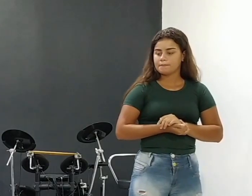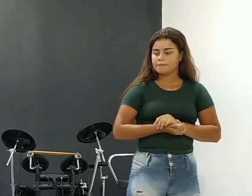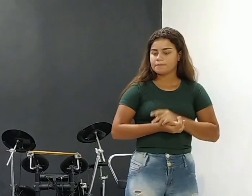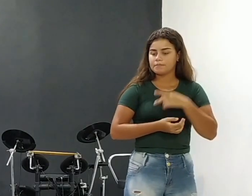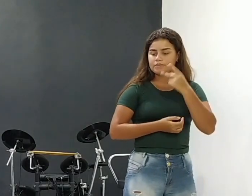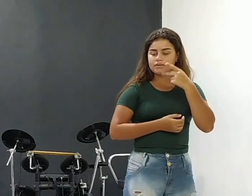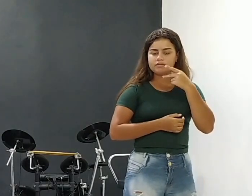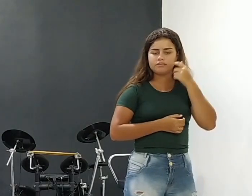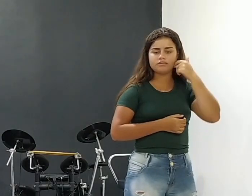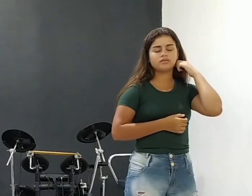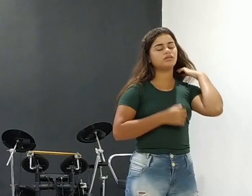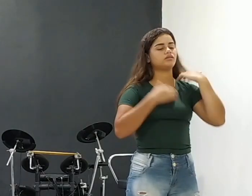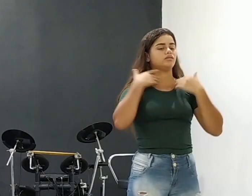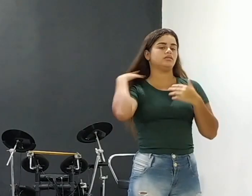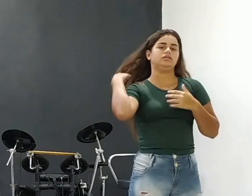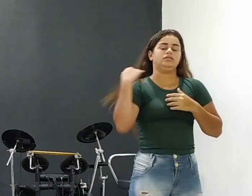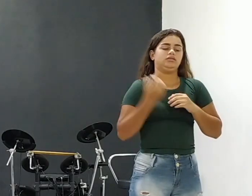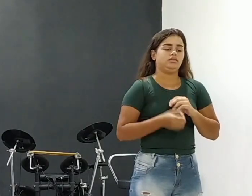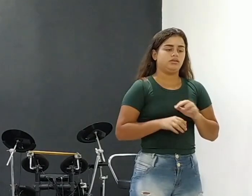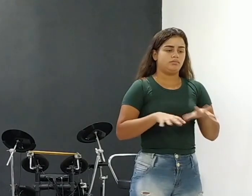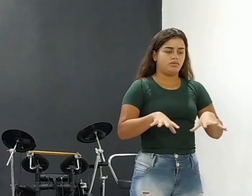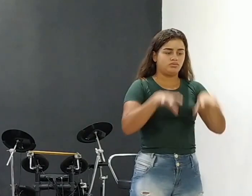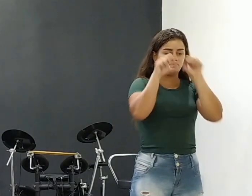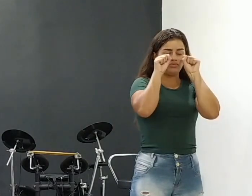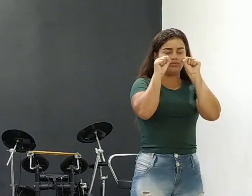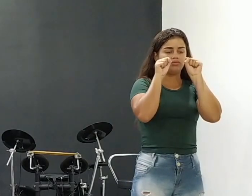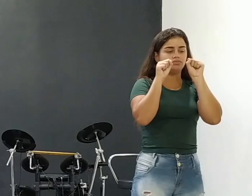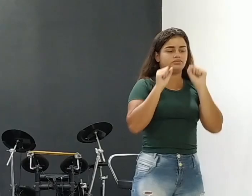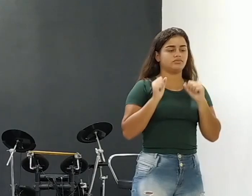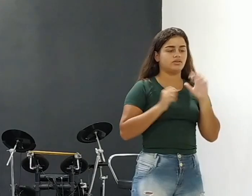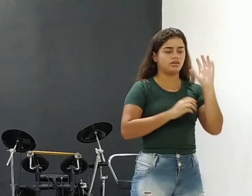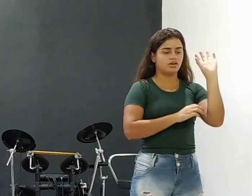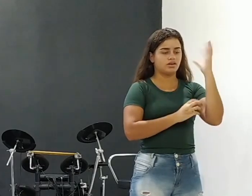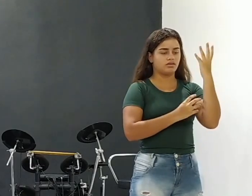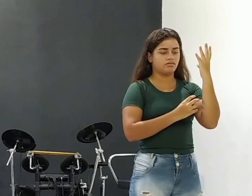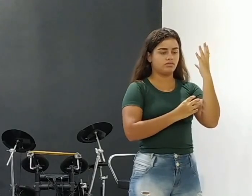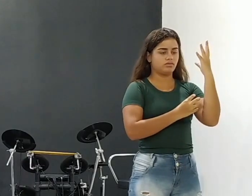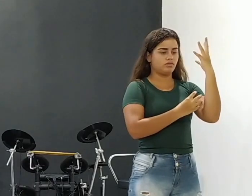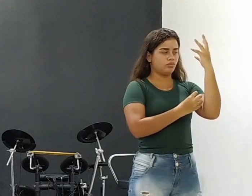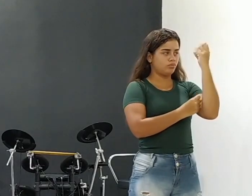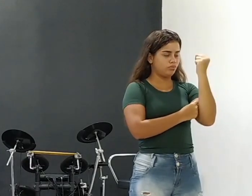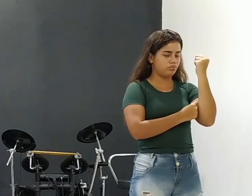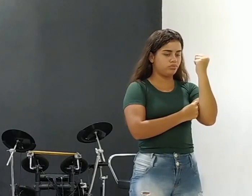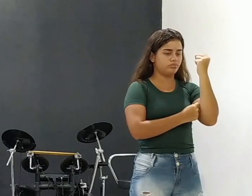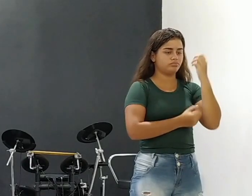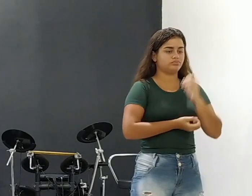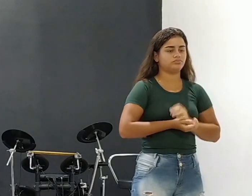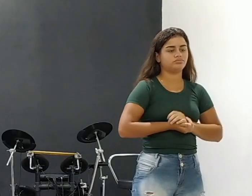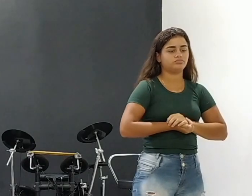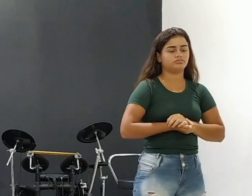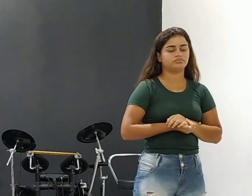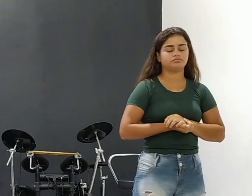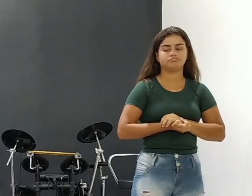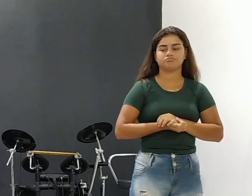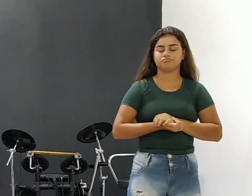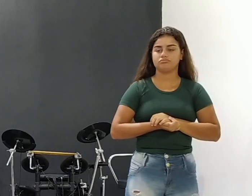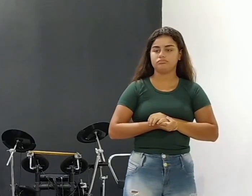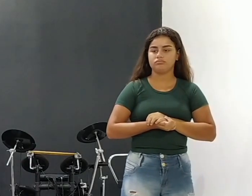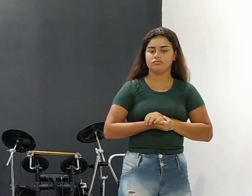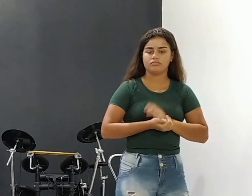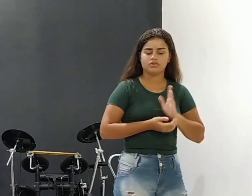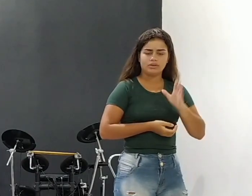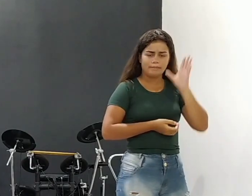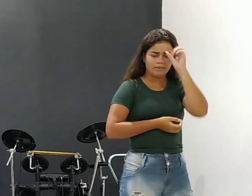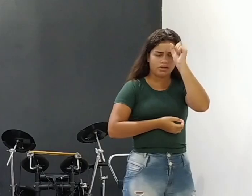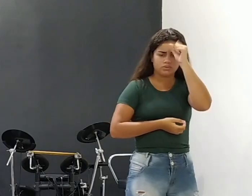ele fala, amaldiçoa aquela árvore seca. E eu já começo a aprender aqui uma outra coisa, irmãos. Deixa eu te falar uma